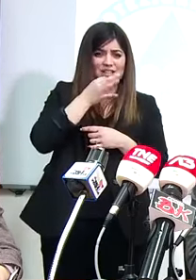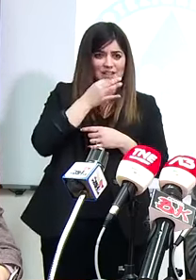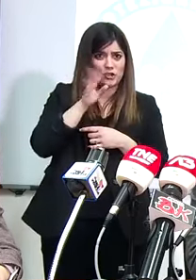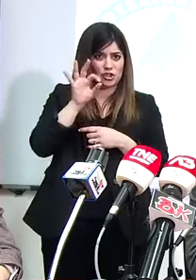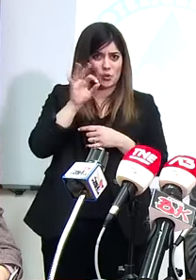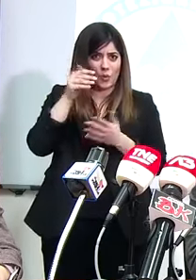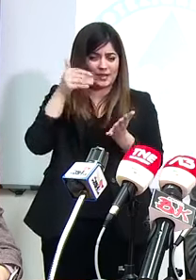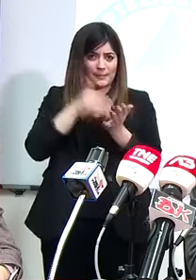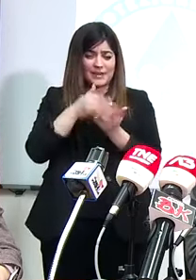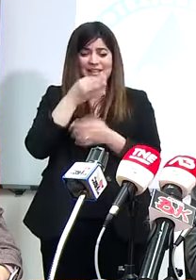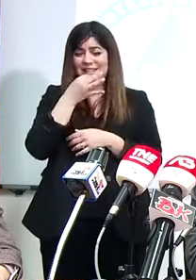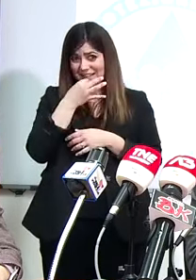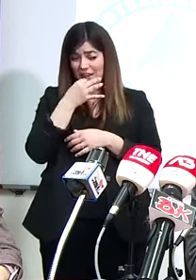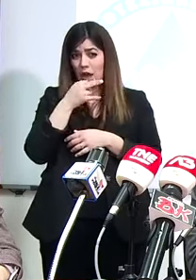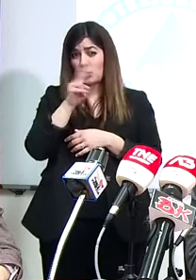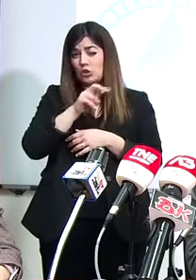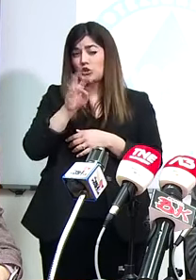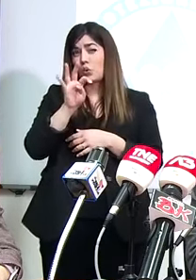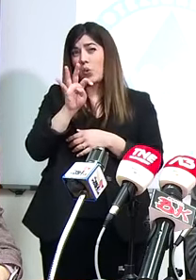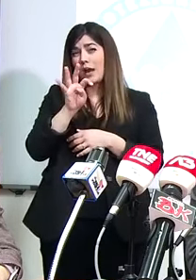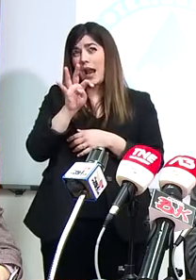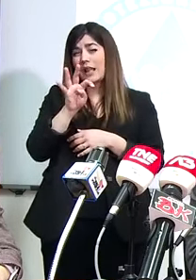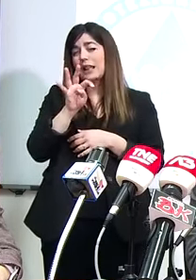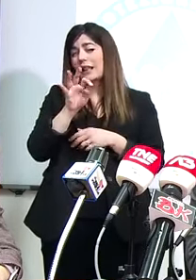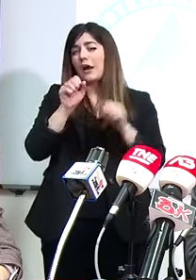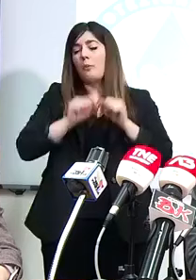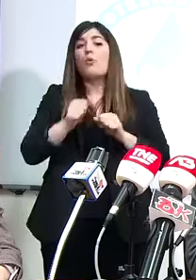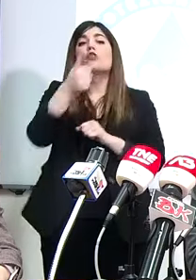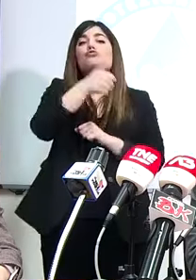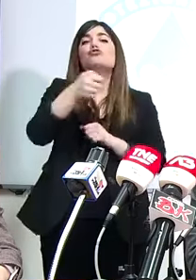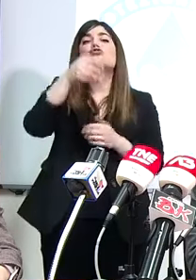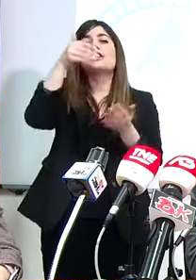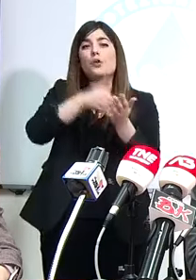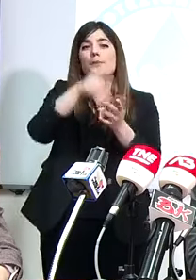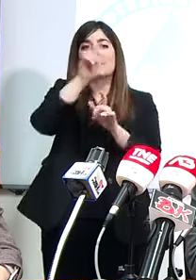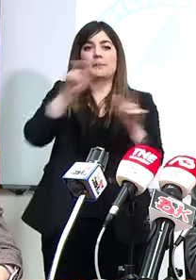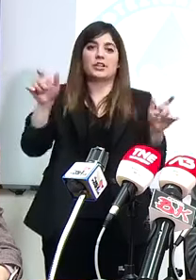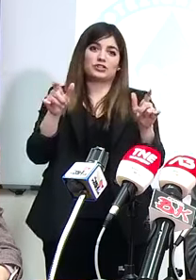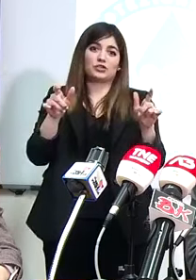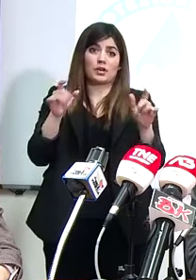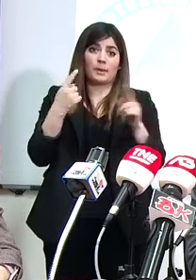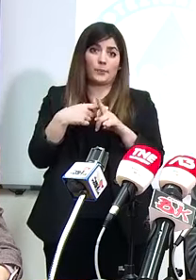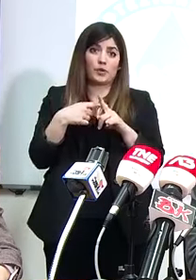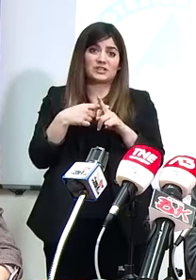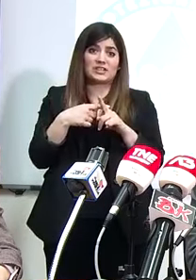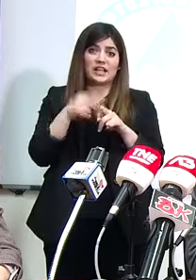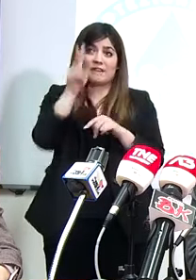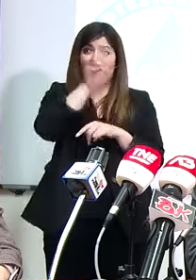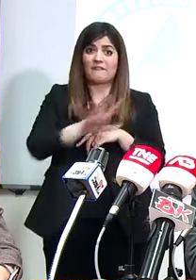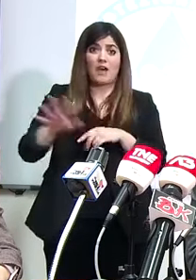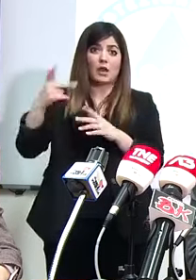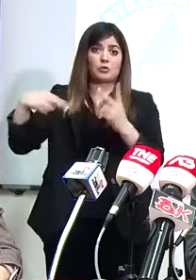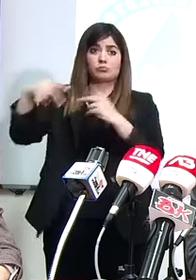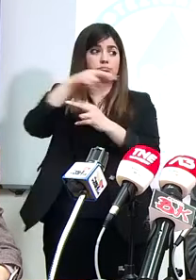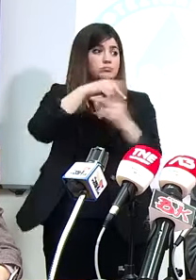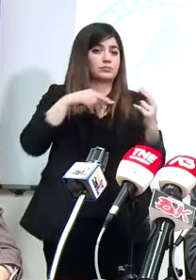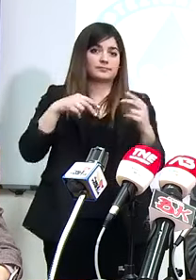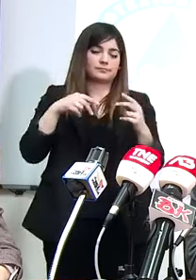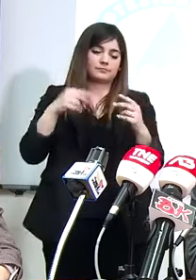vuol dire che potrebbero esserci potenzialmente almeno 100mila positivi che girano per il veneto di contro l'abbiamo fatto velocemente